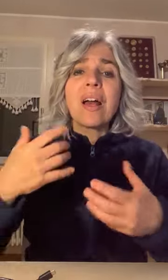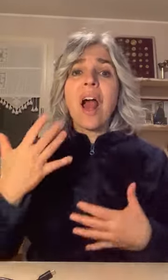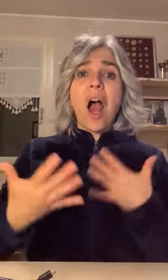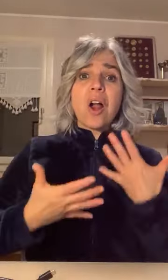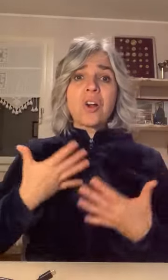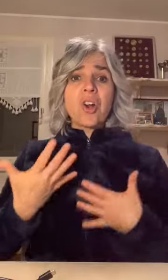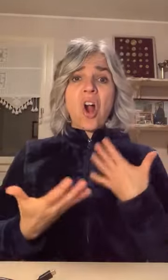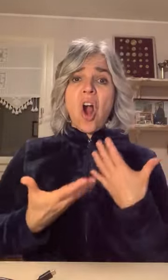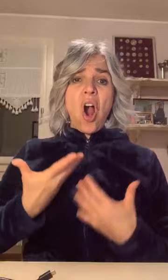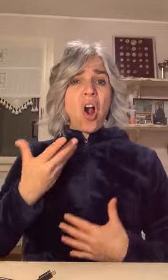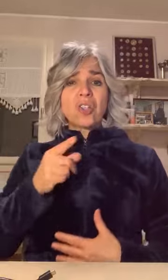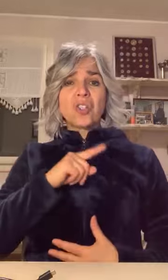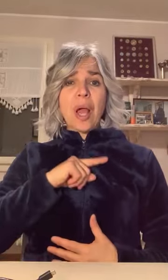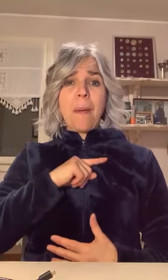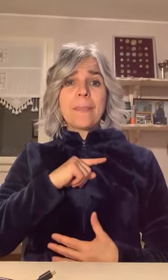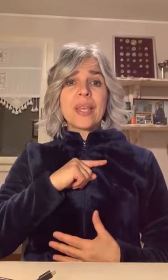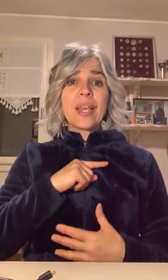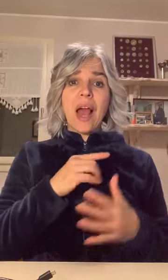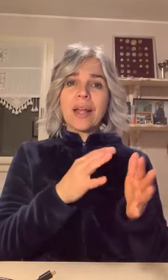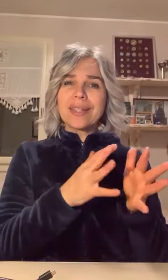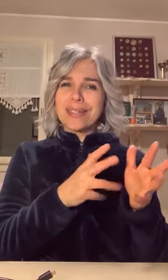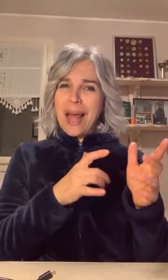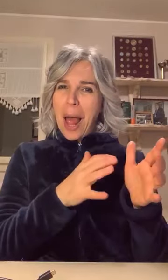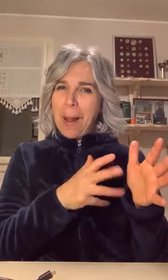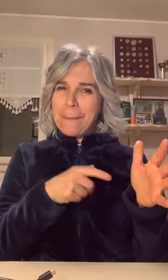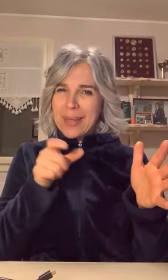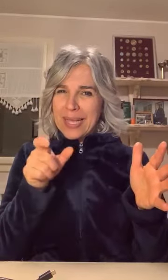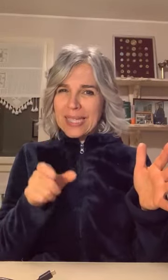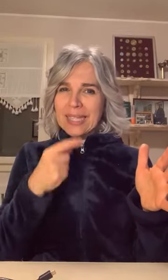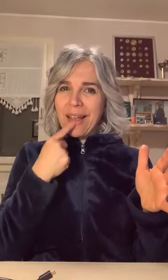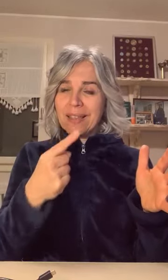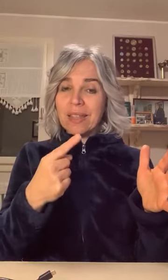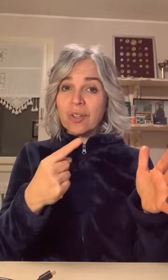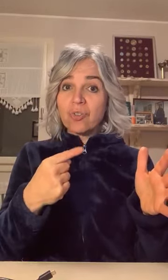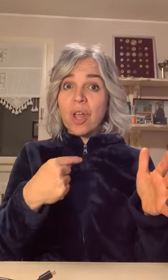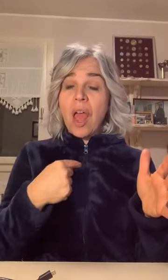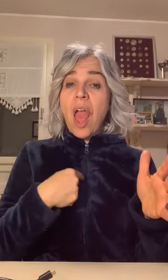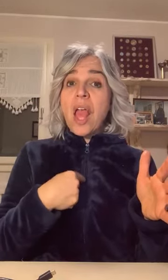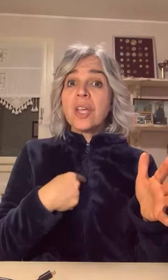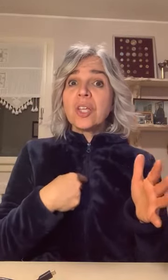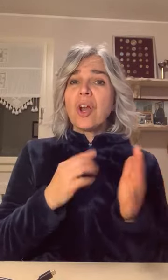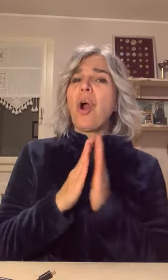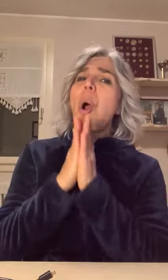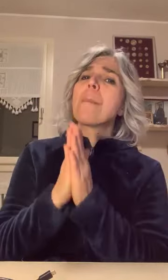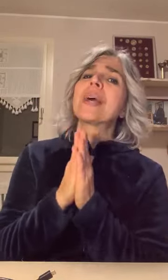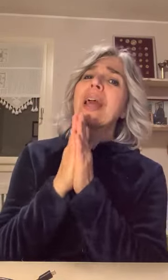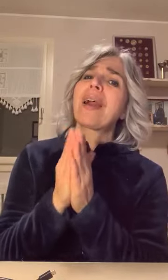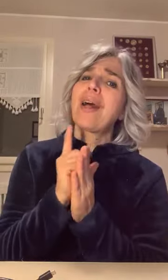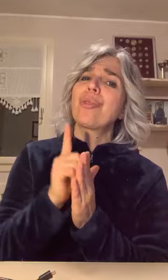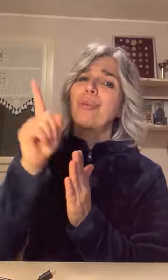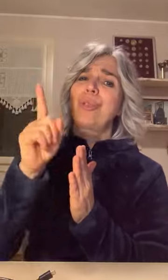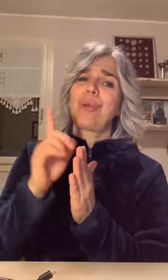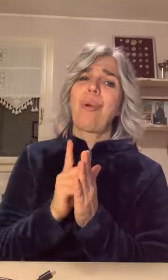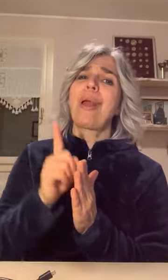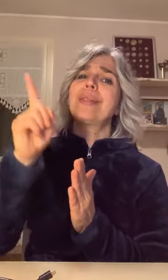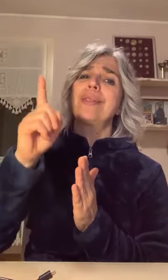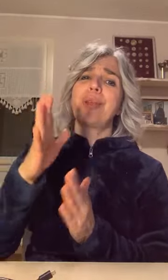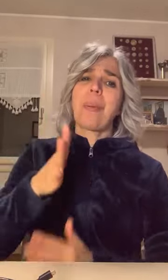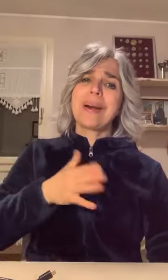io invocai il Signore mi rispose e mi portò in salvo. Oh, a volte quando siamo nell'angoscia